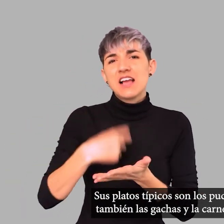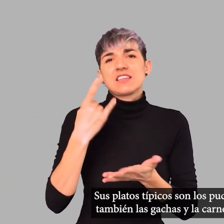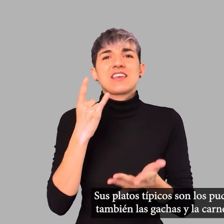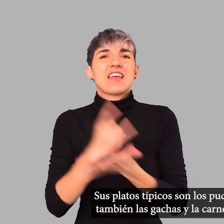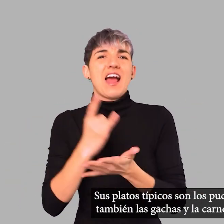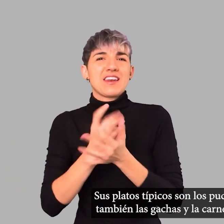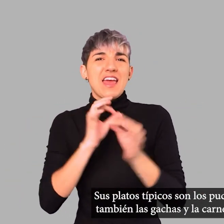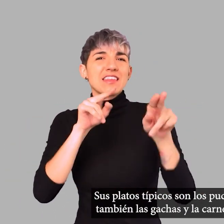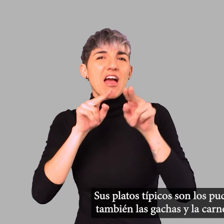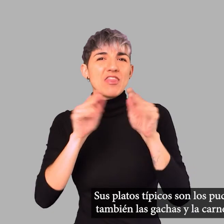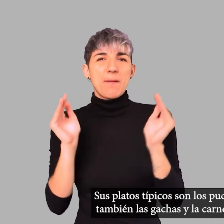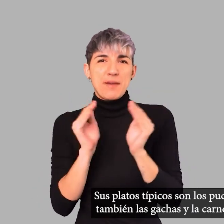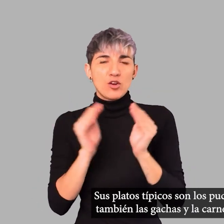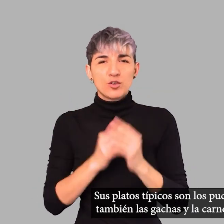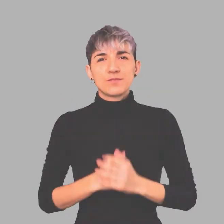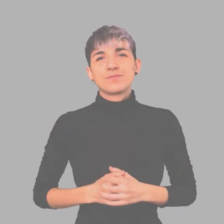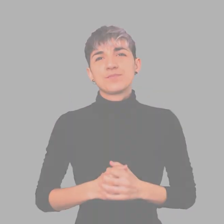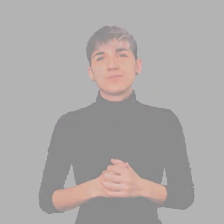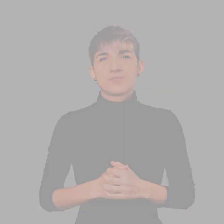ollas, también las gachas y la carne de caza menor.